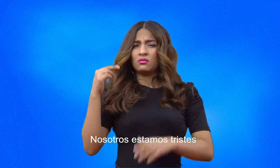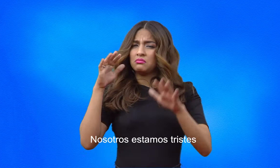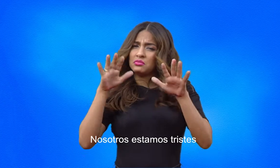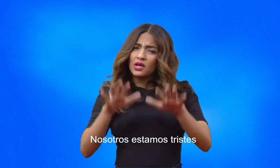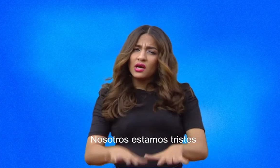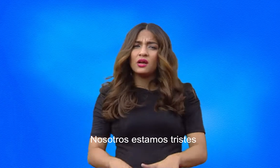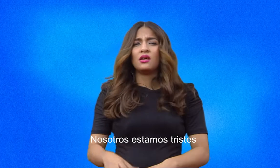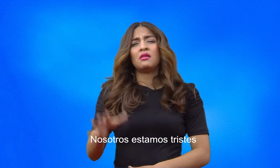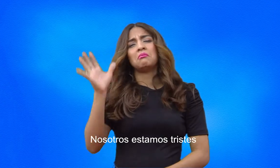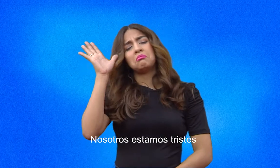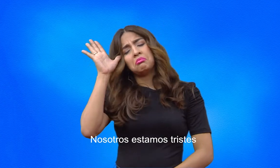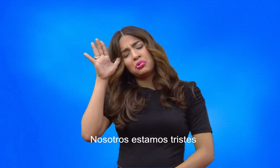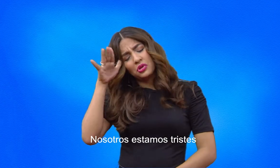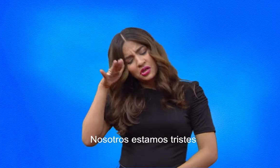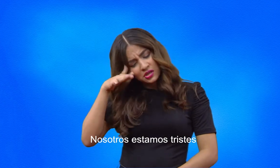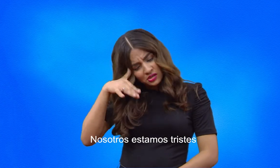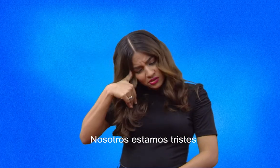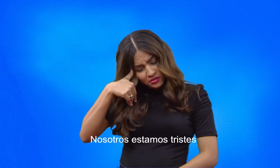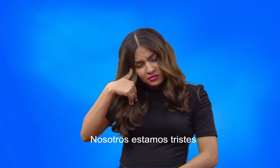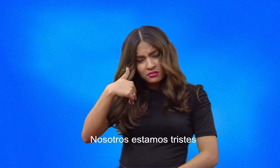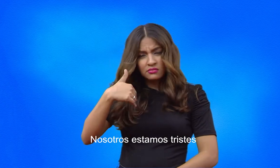Nosotros estamos tristes.